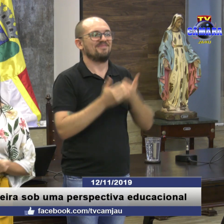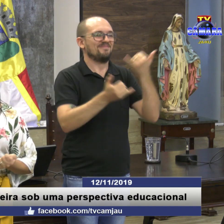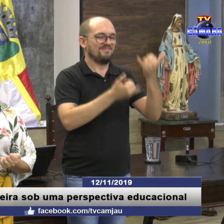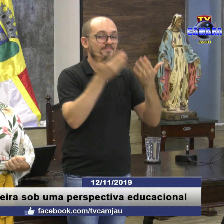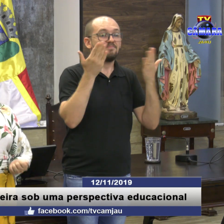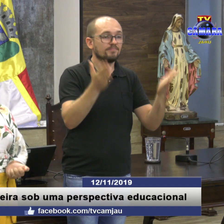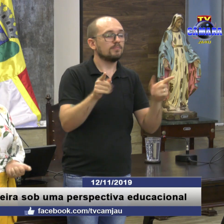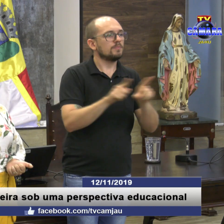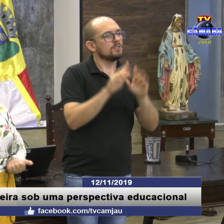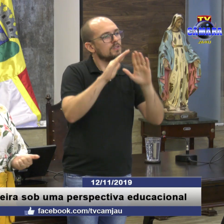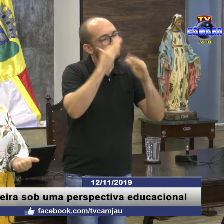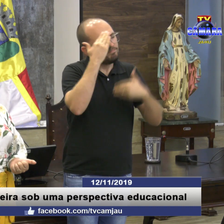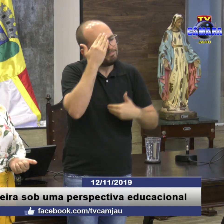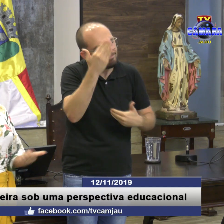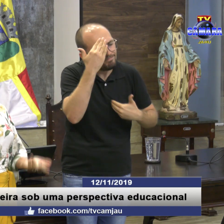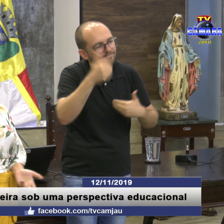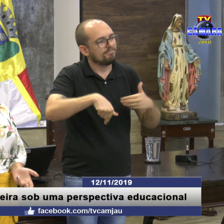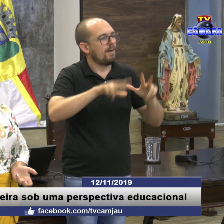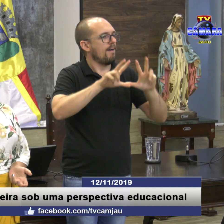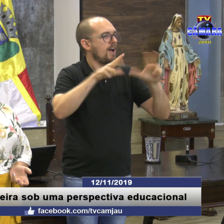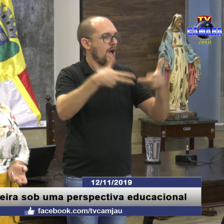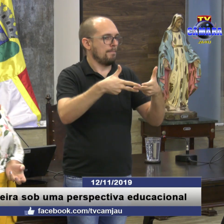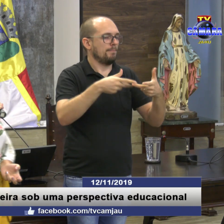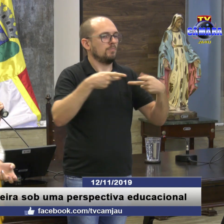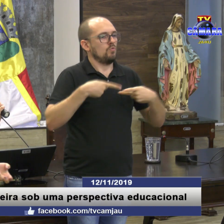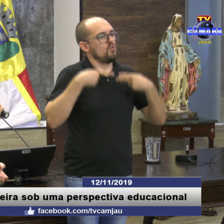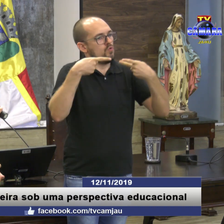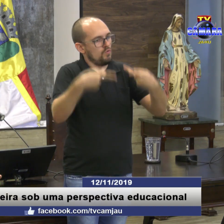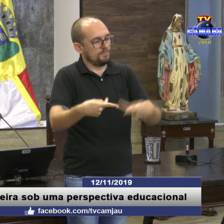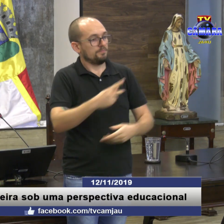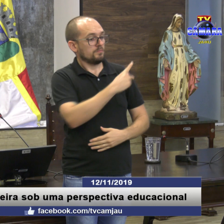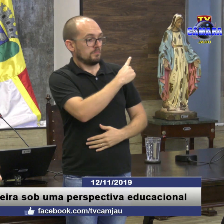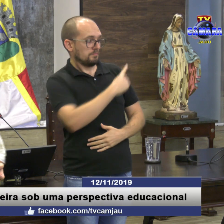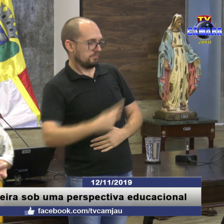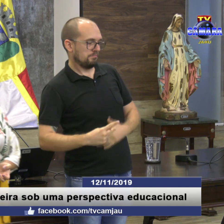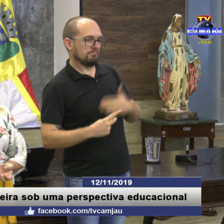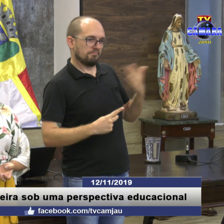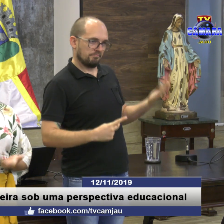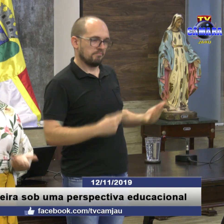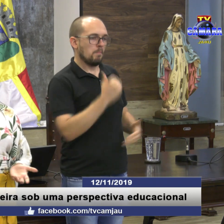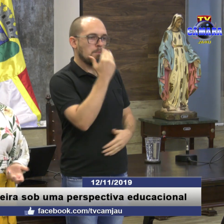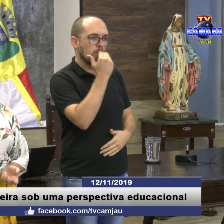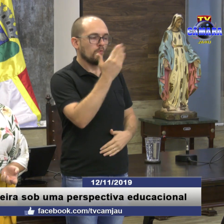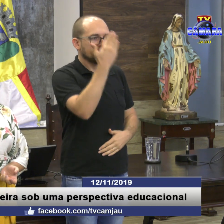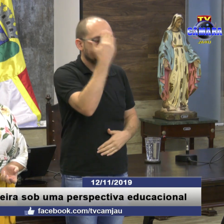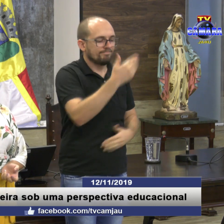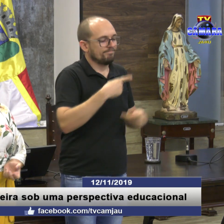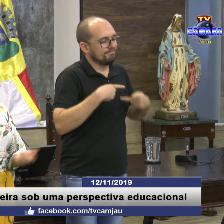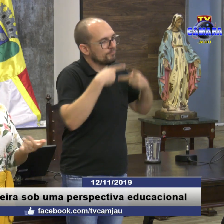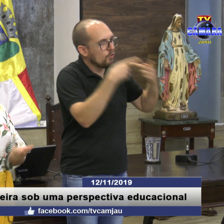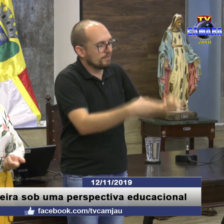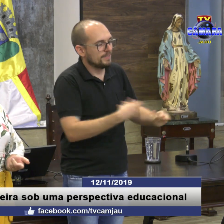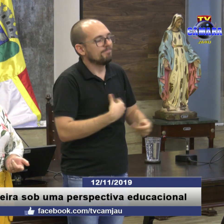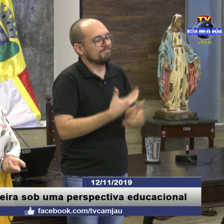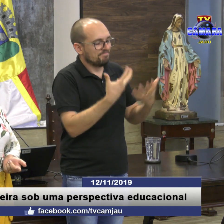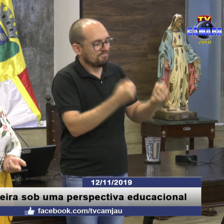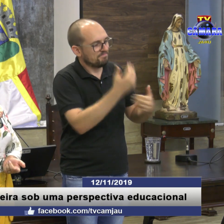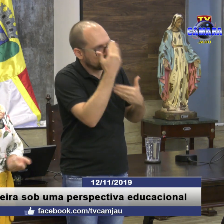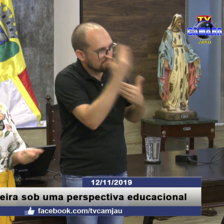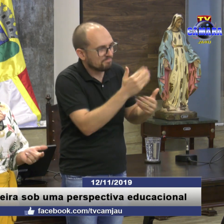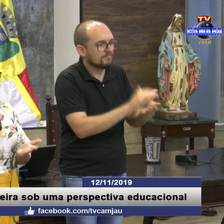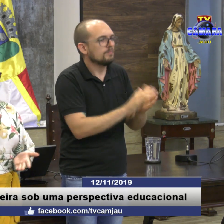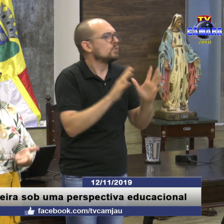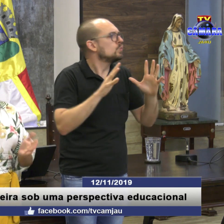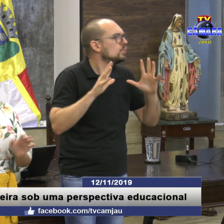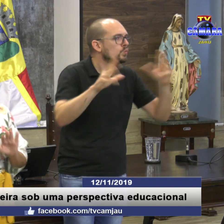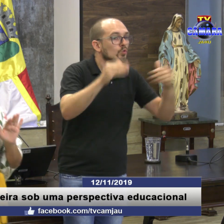Escola Legislativa, aqui da Câmara de Jaú, ao presidente da Câmara, por esse convite, e a todos os presentes.